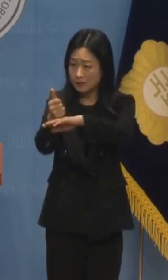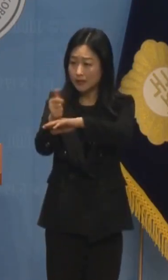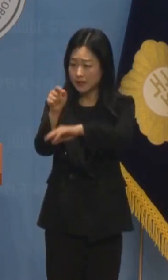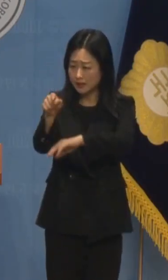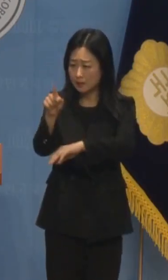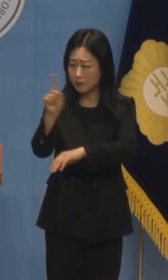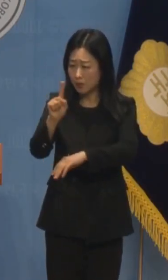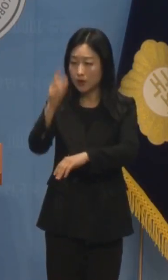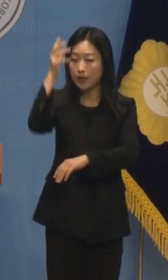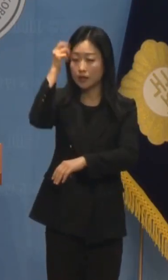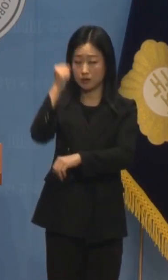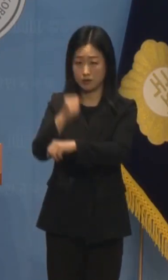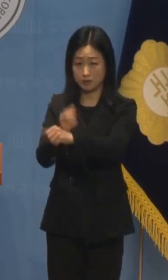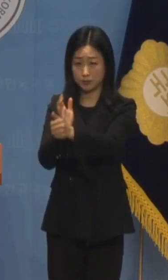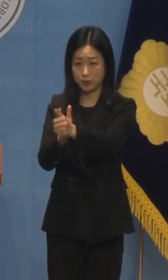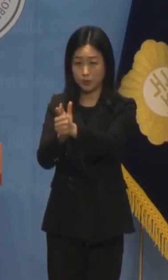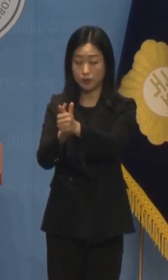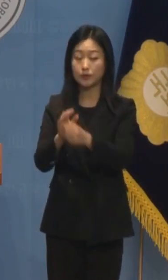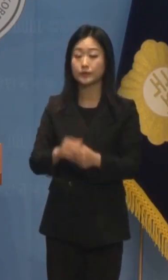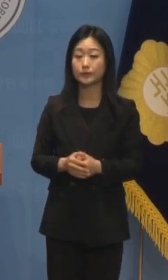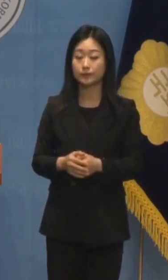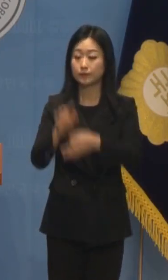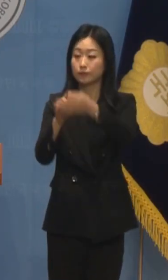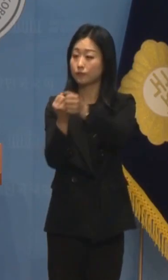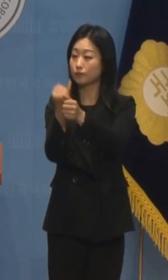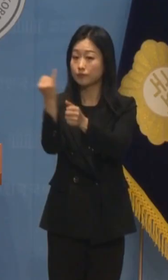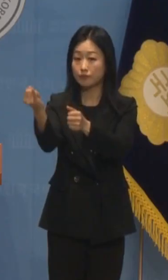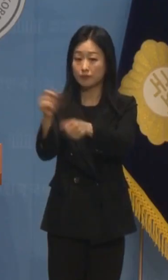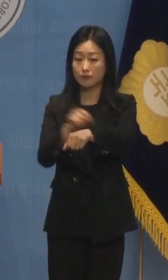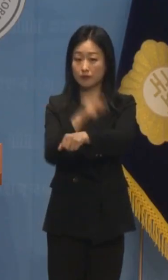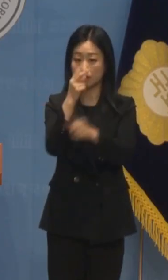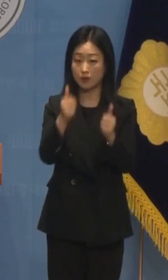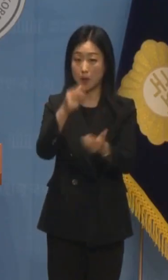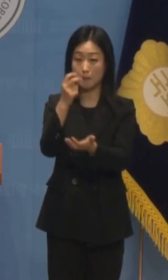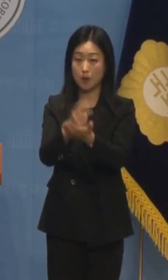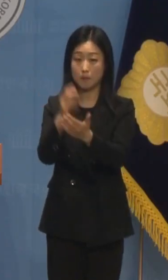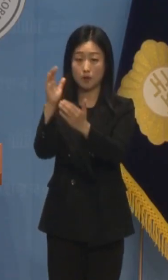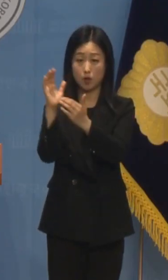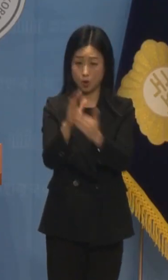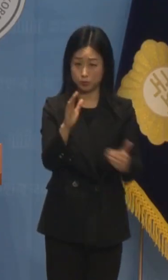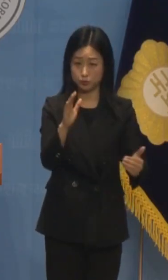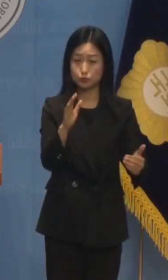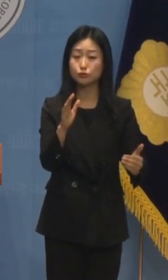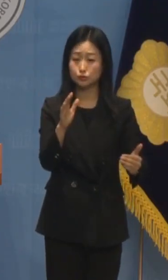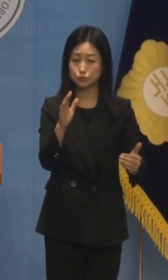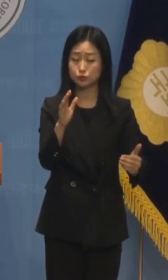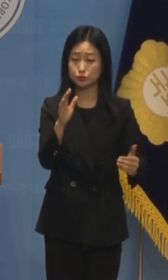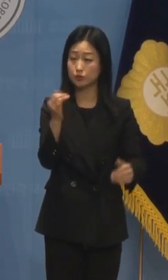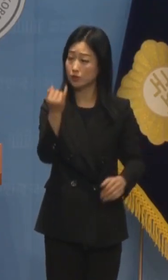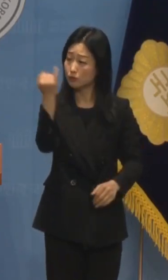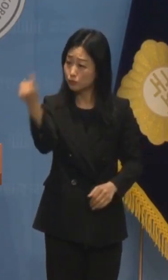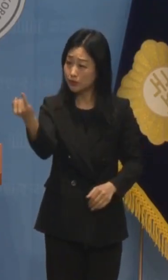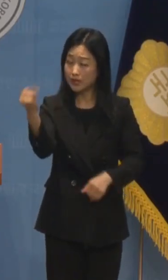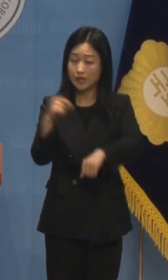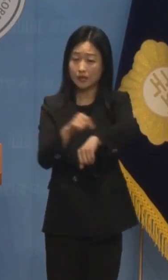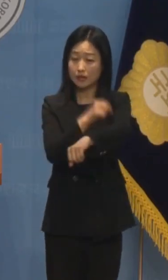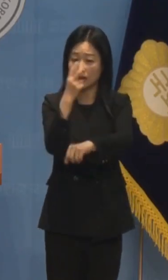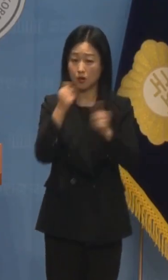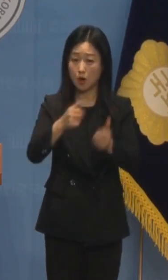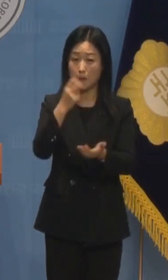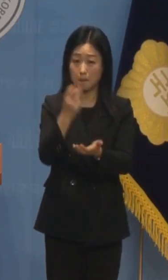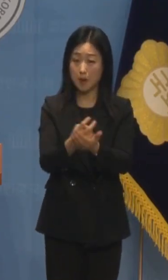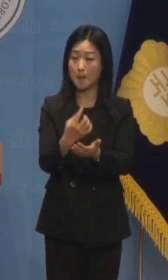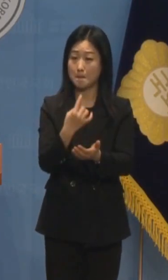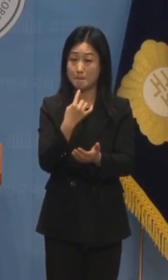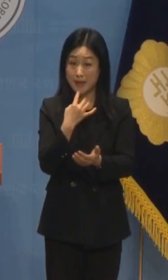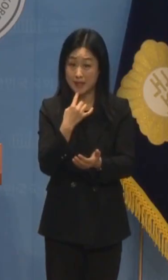윤석열 대통령이 김건희 특검법에 거부권을 행사했습니다. 김건희 특검법에 대해서만 벌써